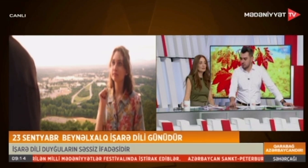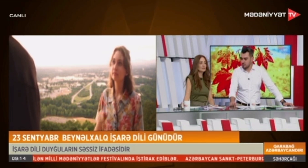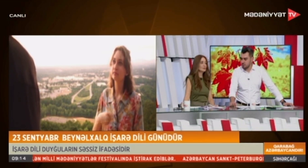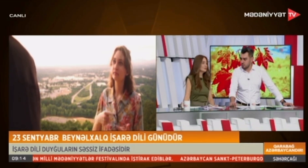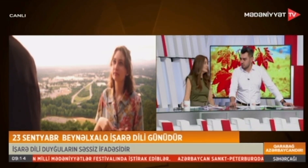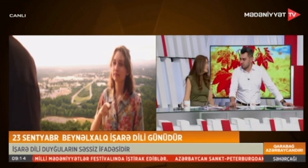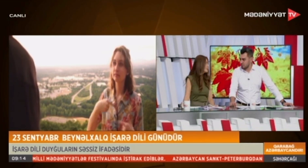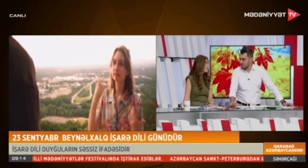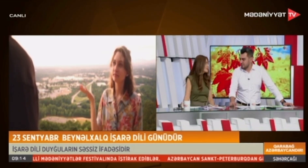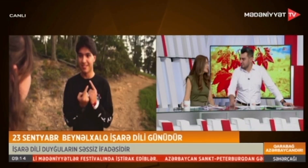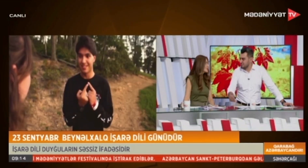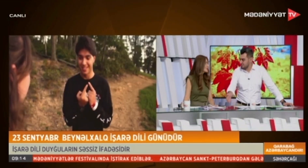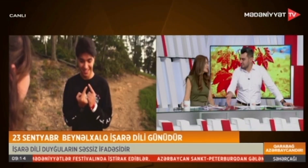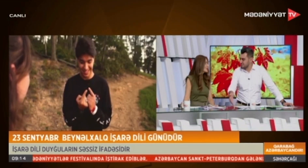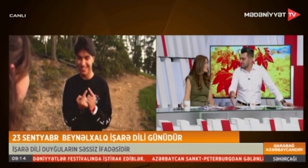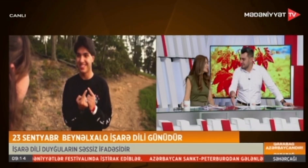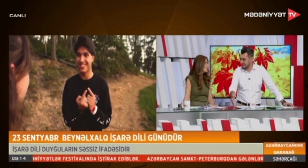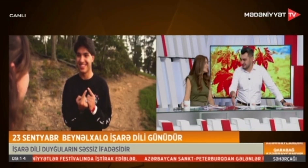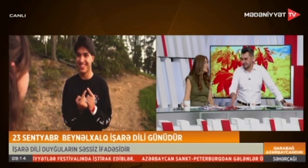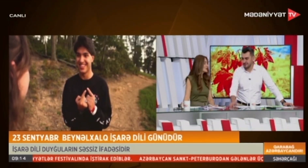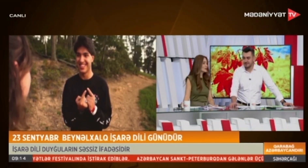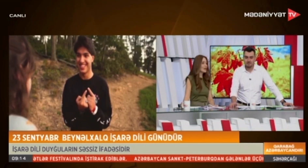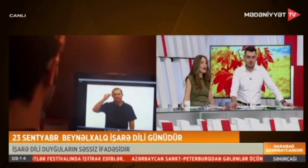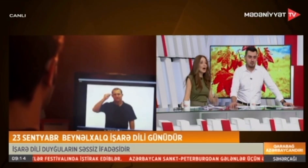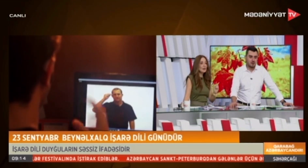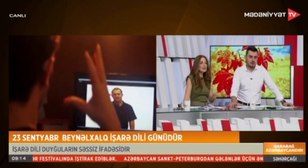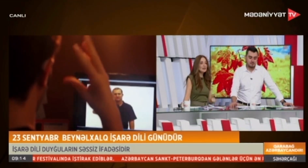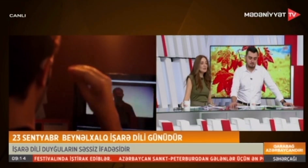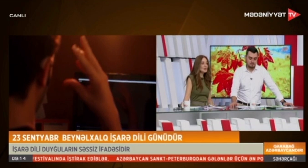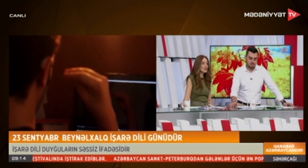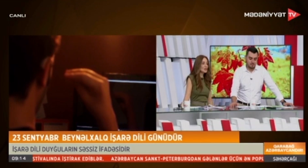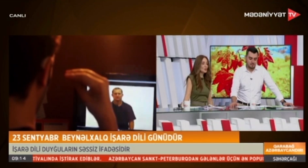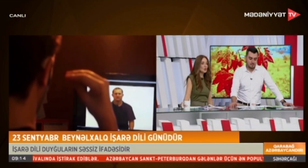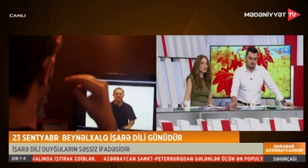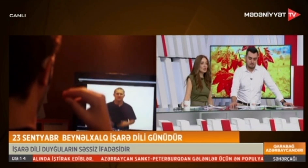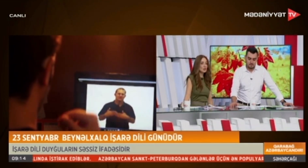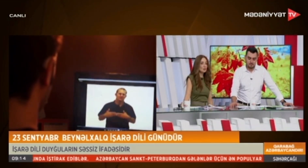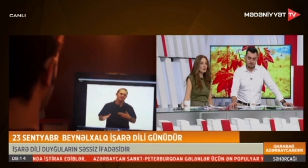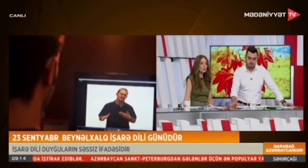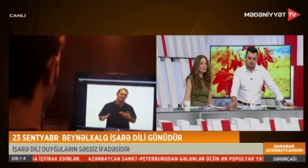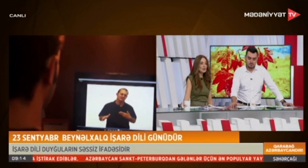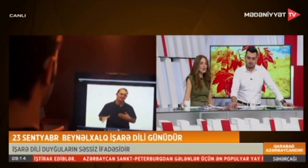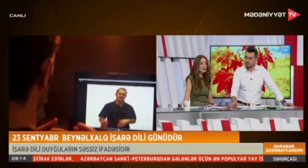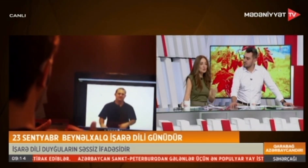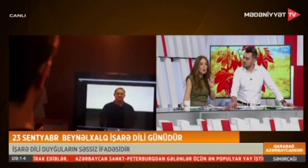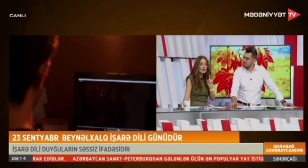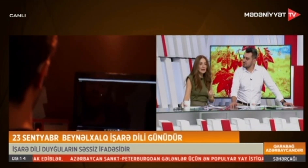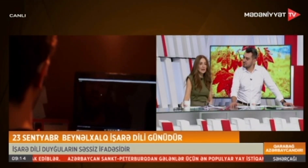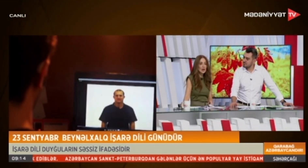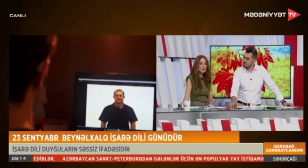danışmaq gümüşdür. Gümüşdürsə susmaq, susmaq qızıldır. Amma əslində bir məsələyə toxunacağıq ki, burada susmaq deyil,